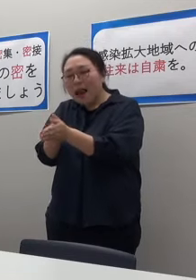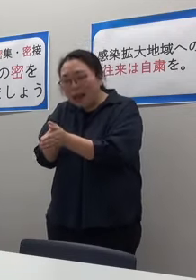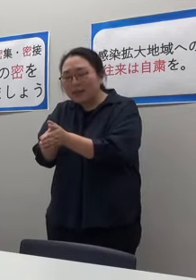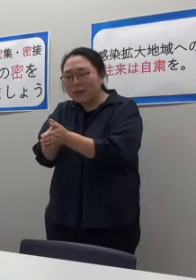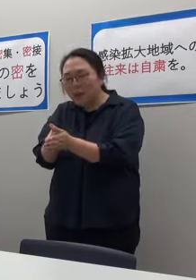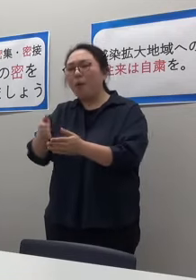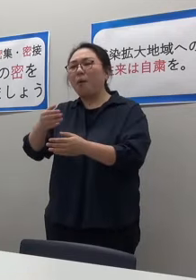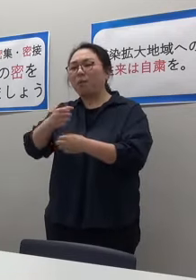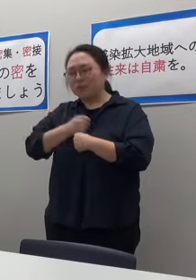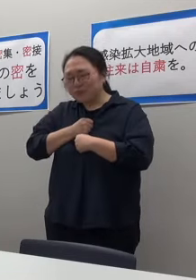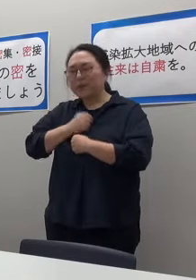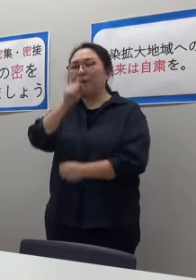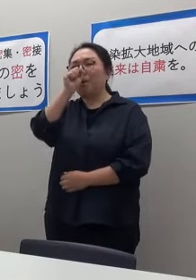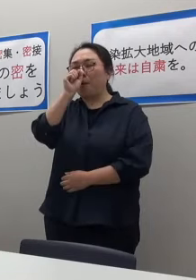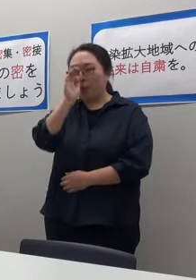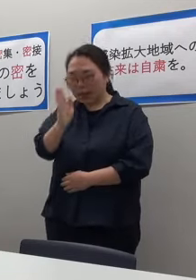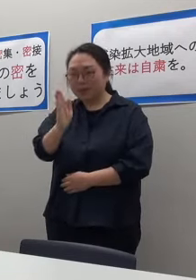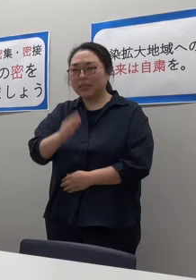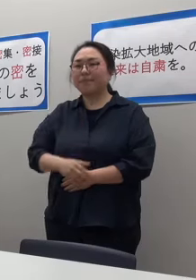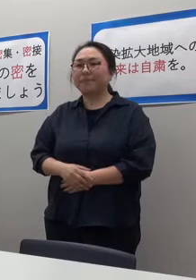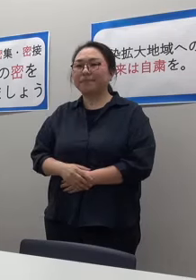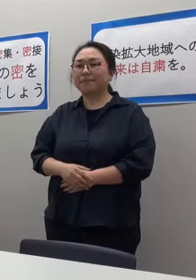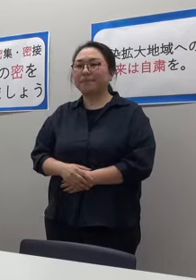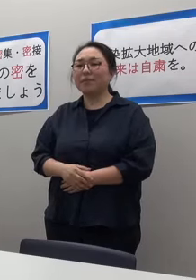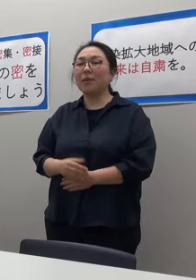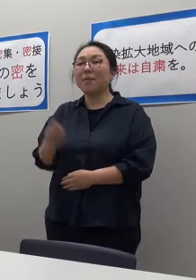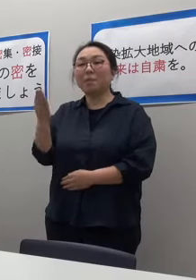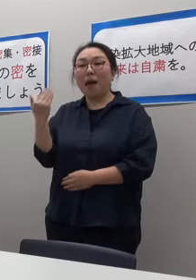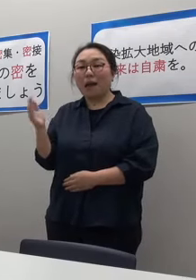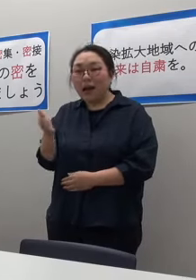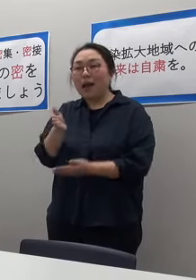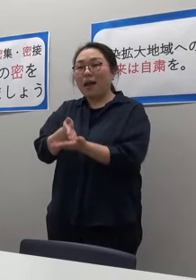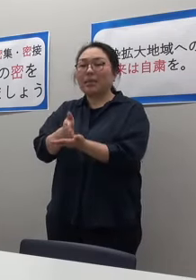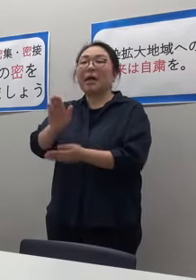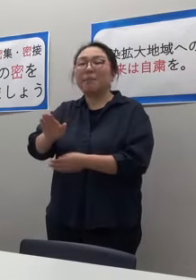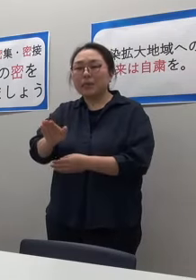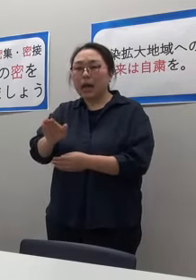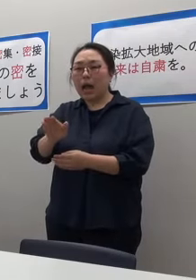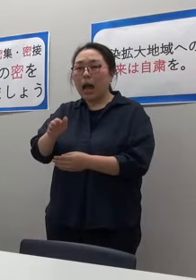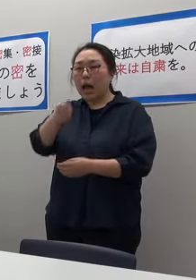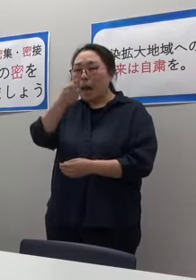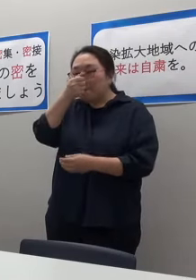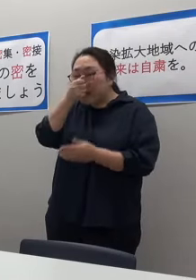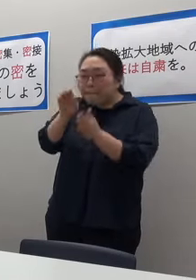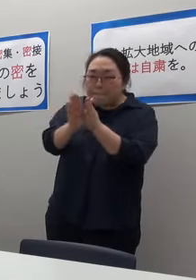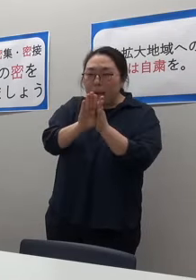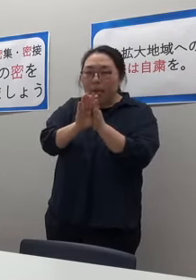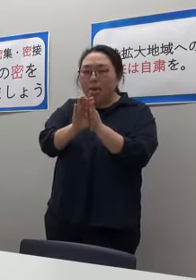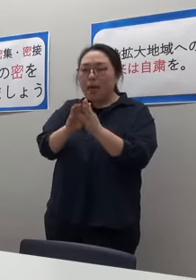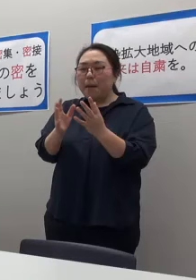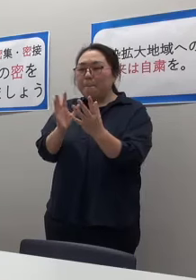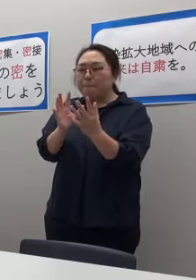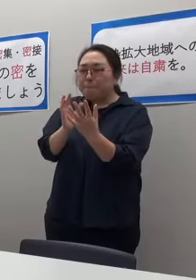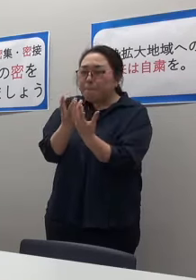またこれまでも私からお願いさせていただいておりますが、密閉、密集、密接の3密を避